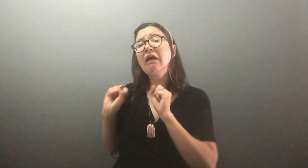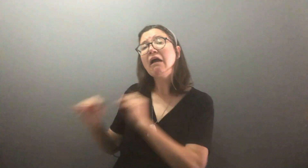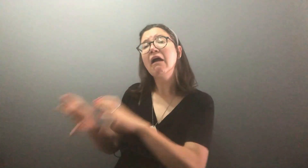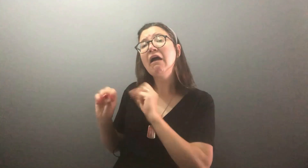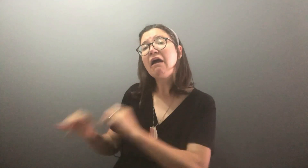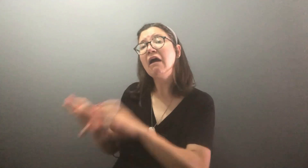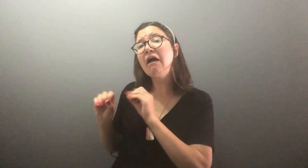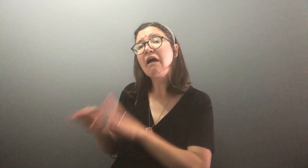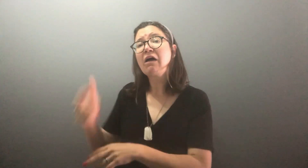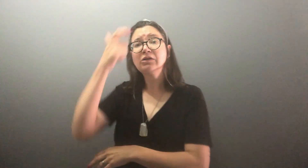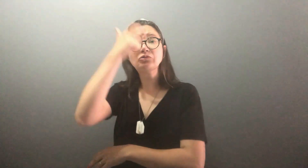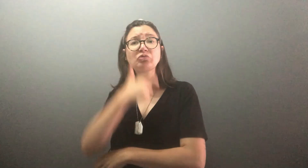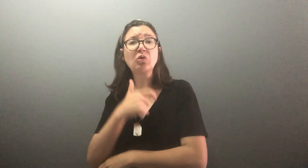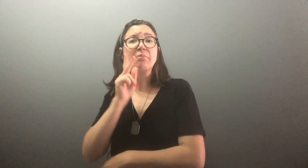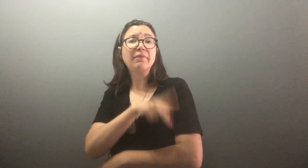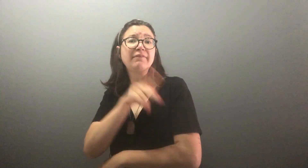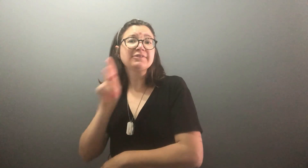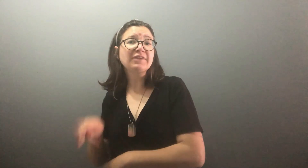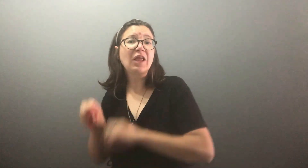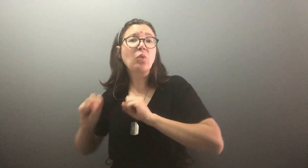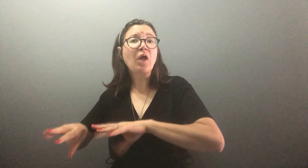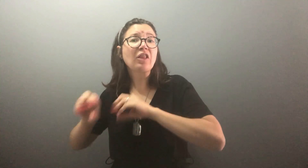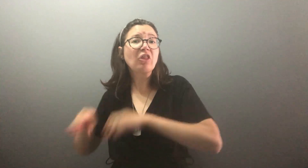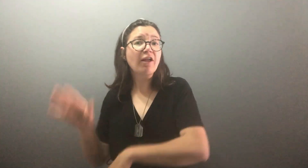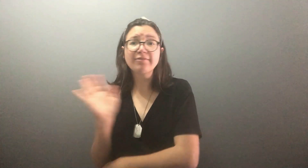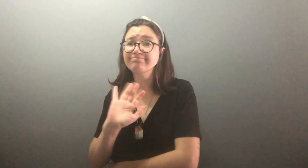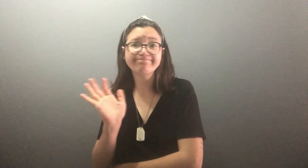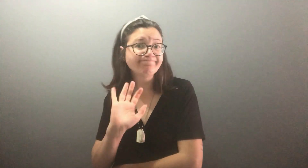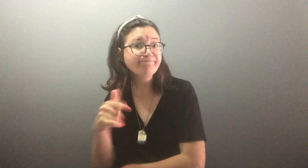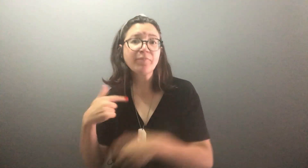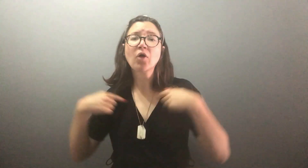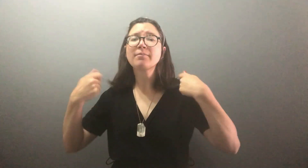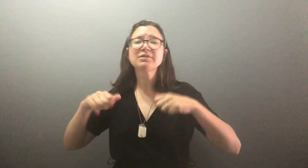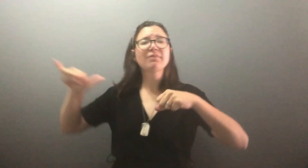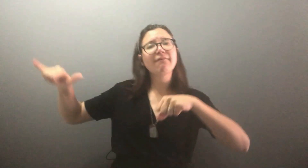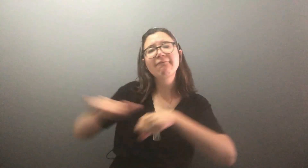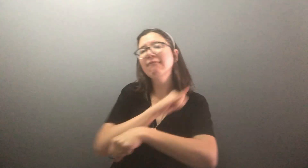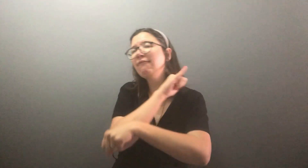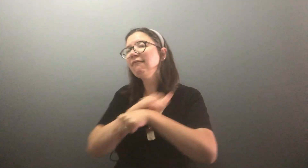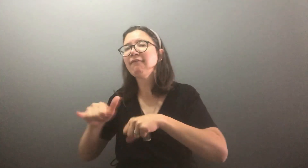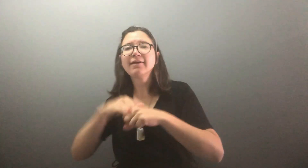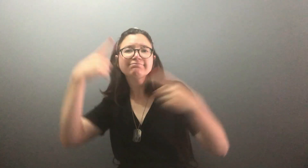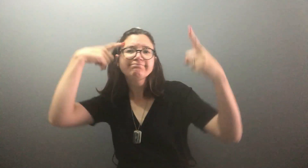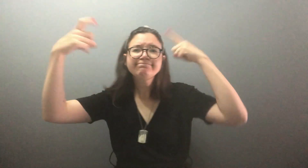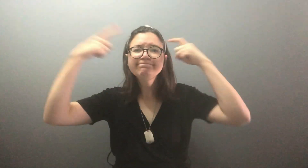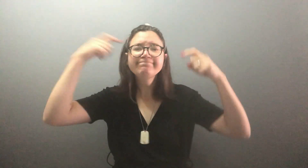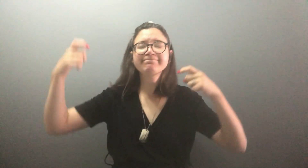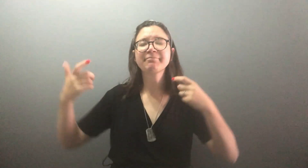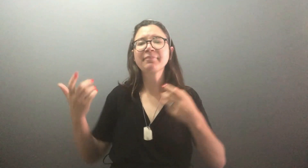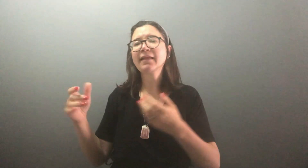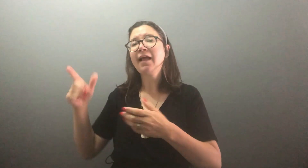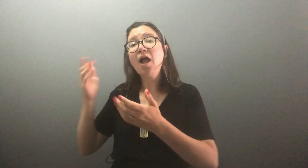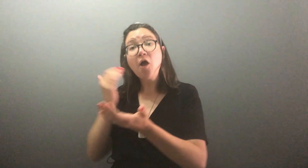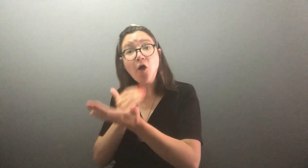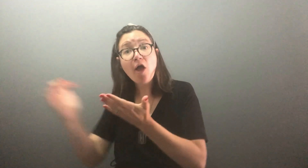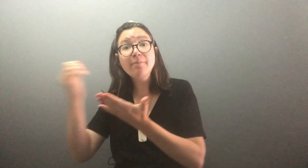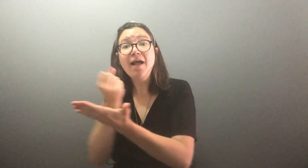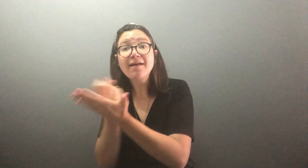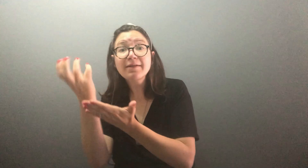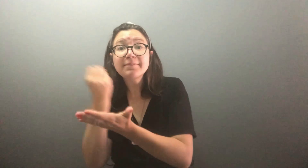adianta eu simplesmente sentar e ensinar para ela, eu sou professora, eu ensino e pronto. Não. Eu precisava buscar